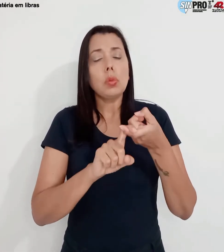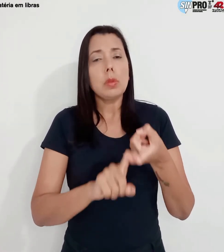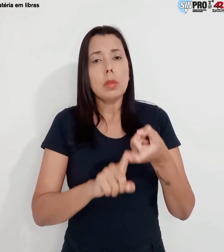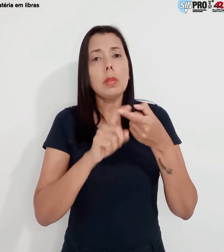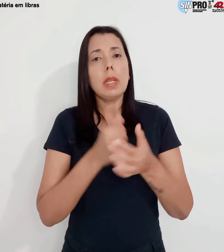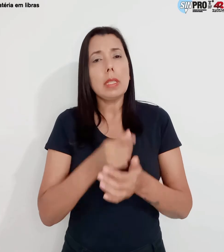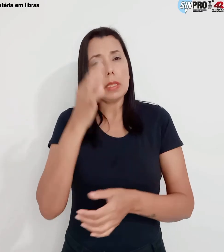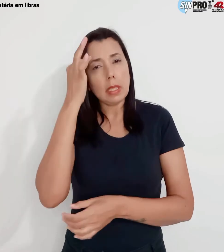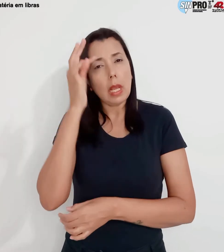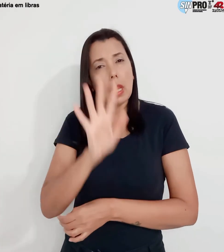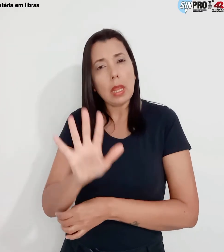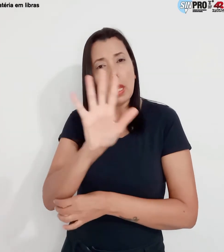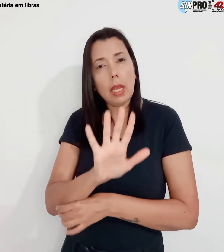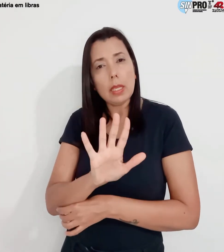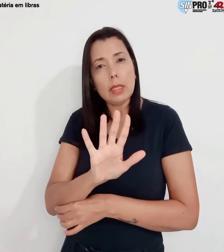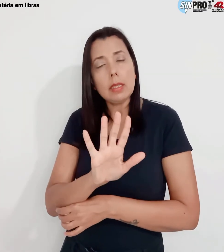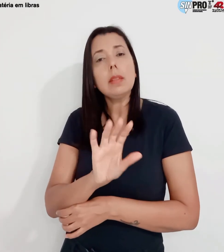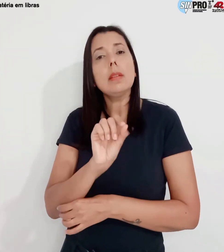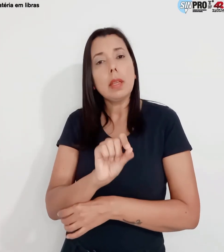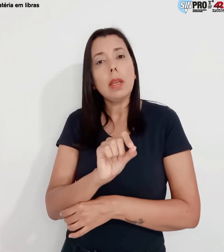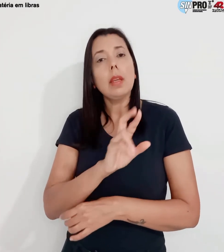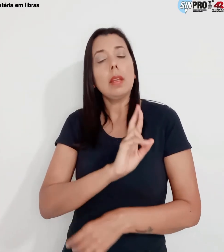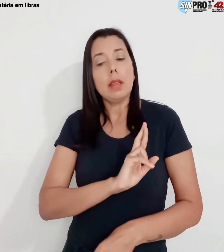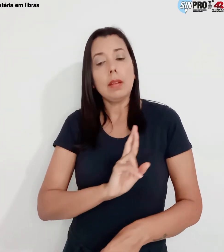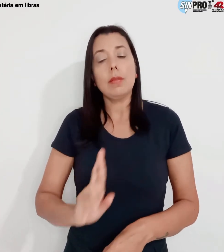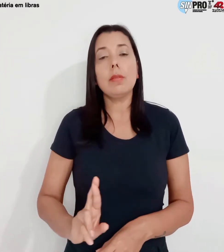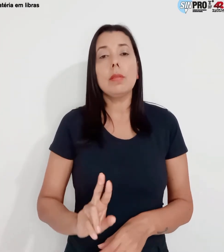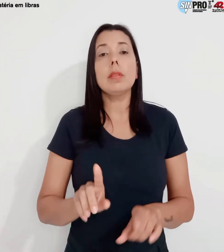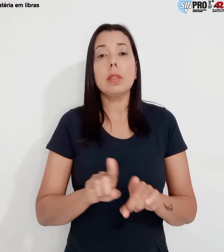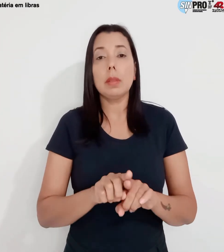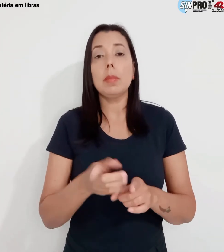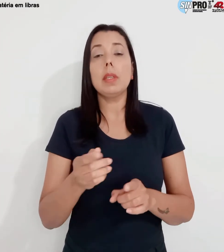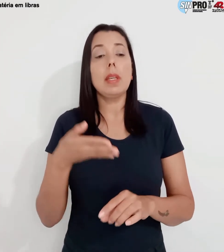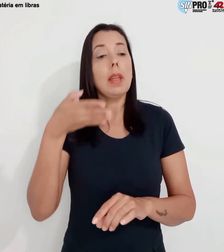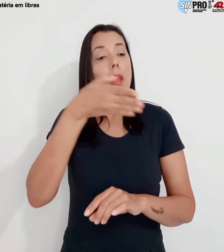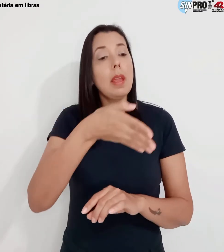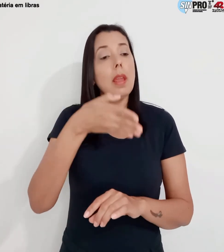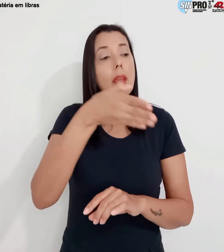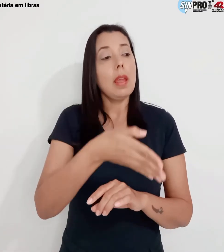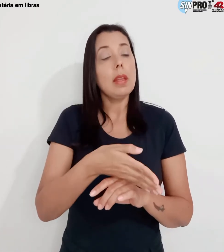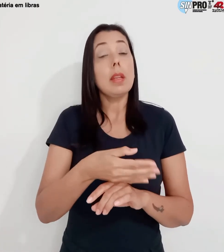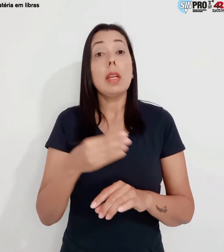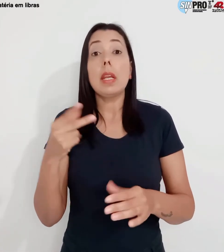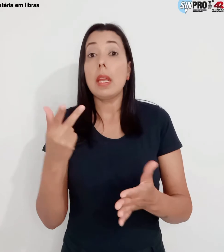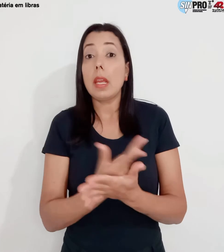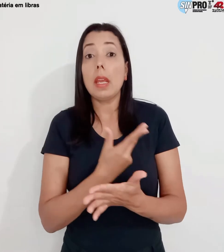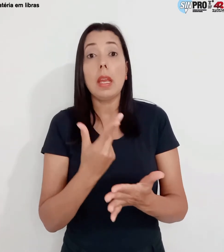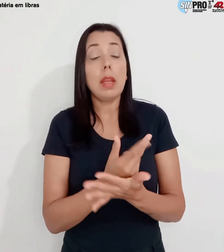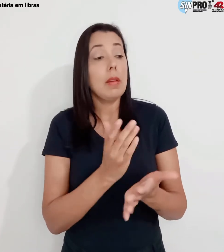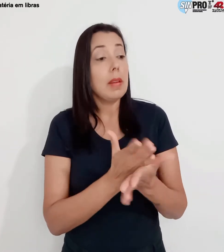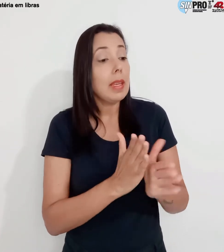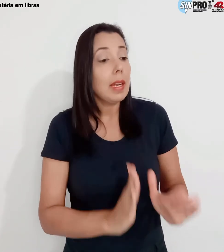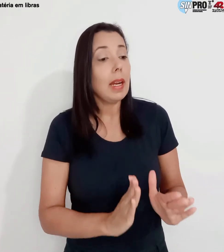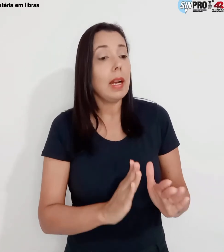essas teses fundamentalistas e religiosas que invadem, corroem e destrói o